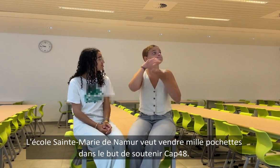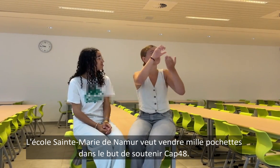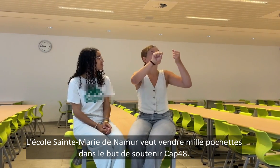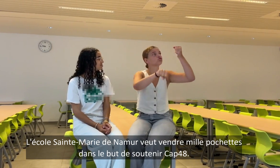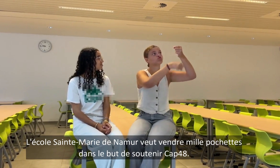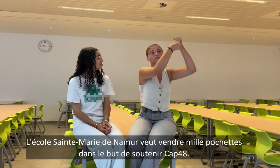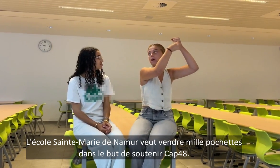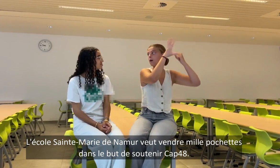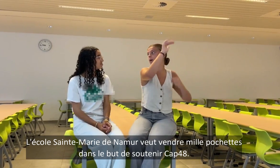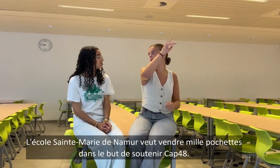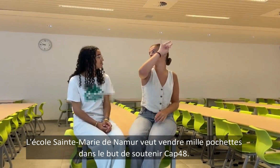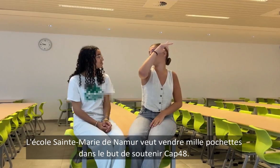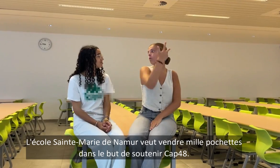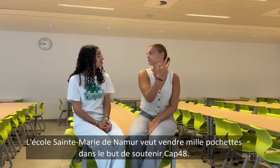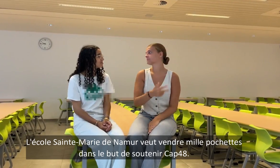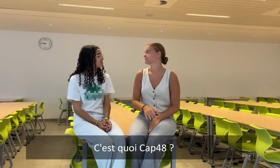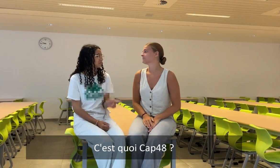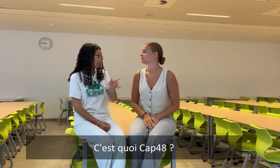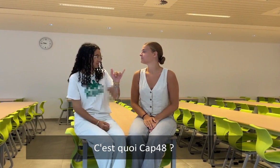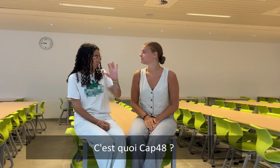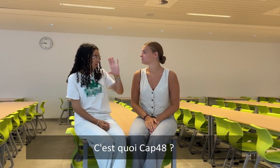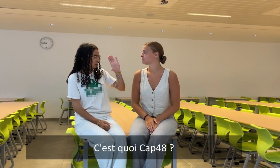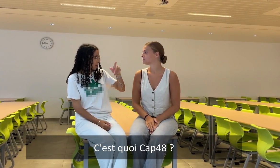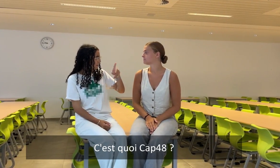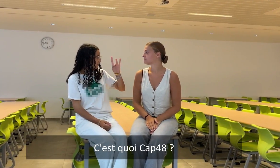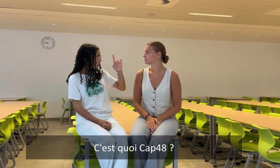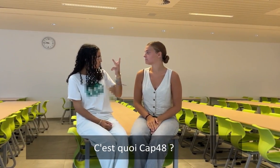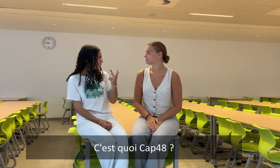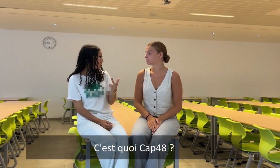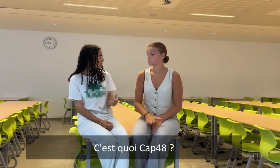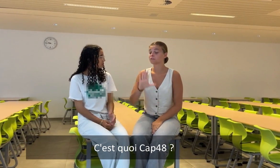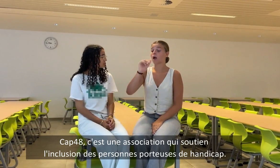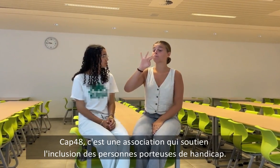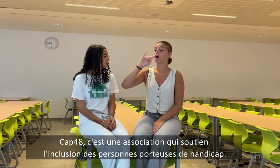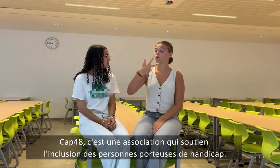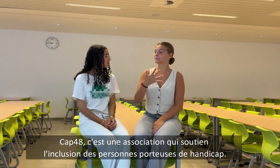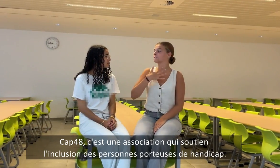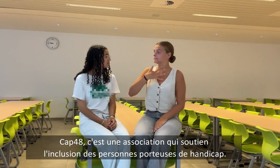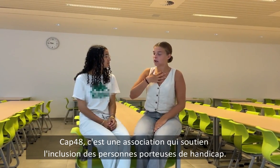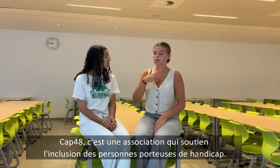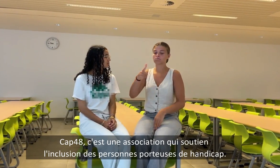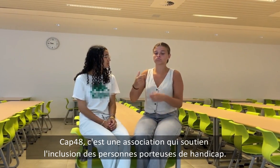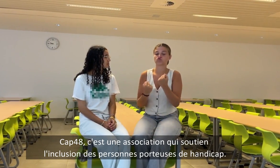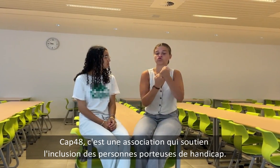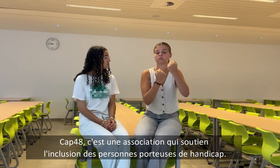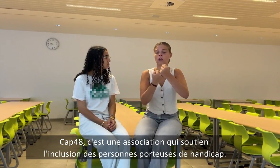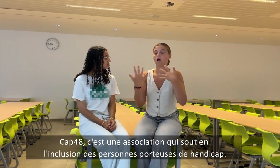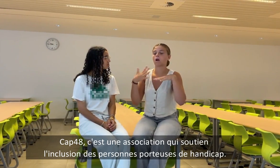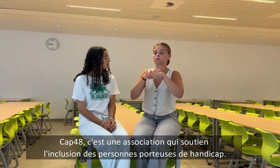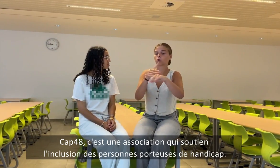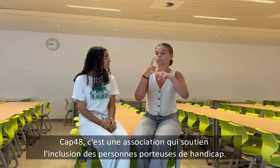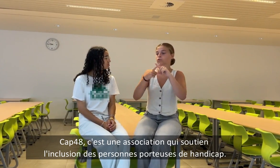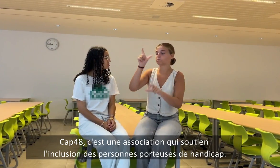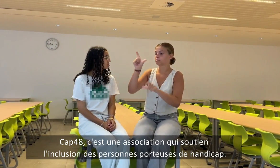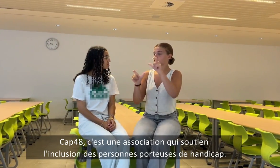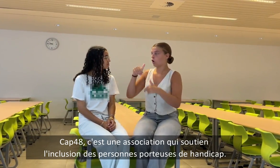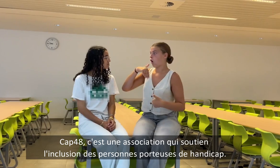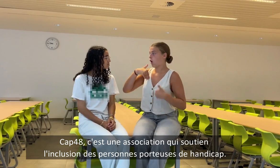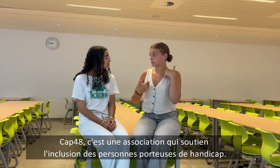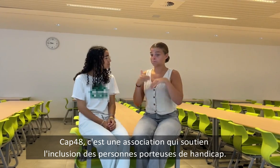48. C'est quoi Cap 48? Cap 48, c'est une association qui soutient l'inclusion des personnes porteuses de